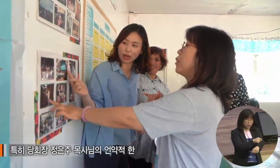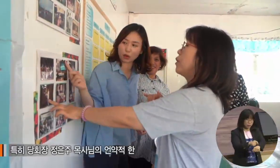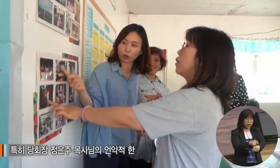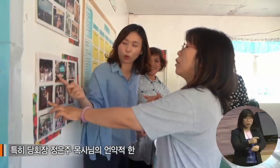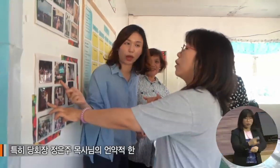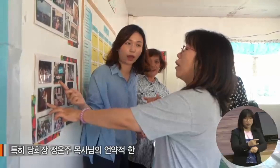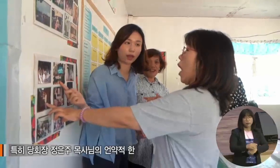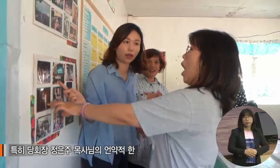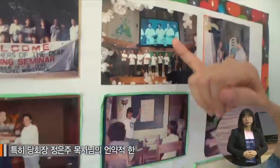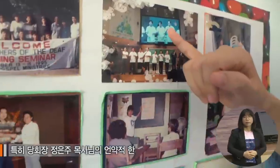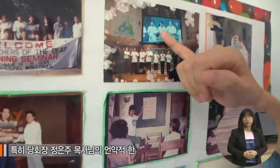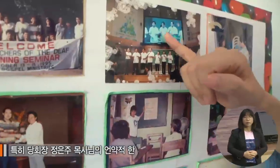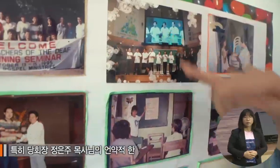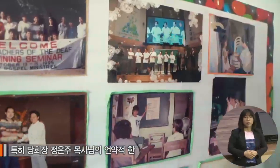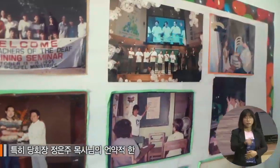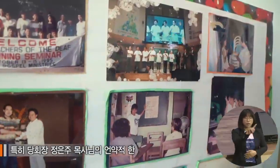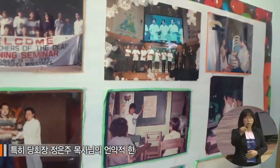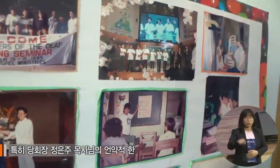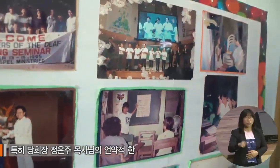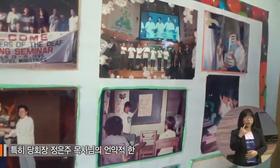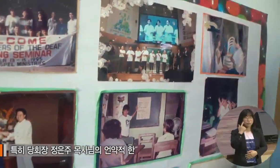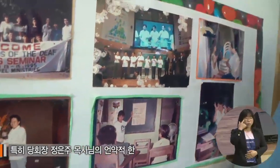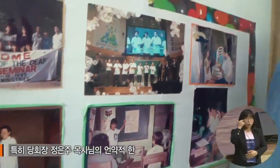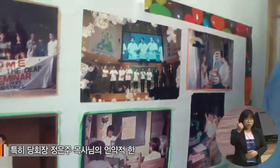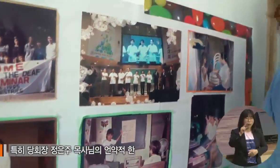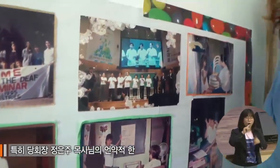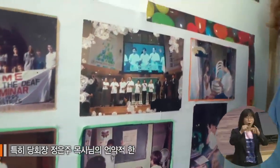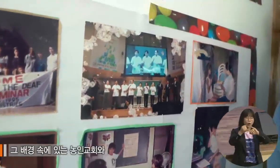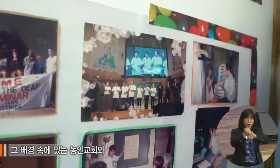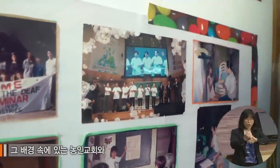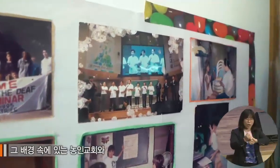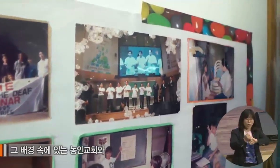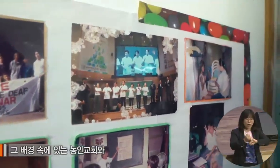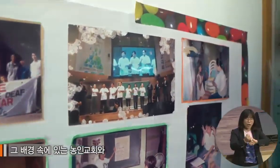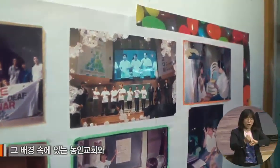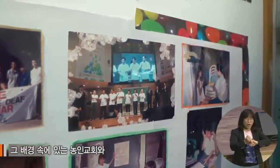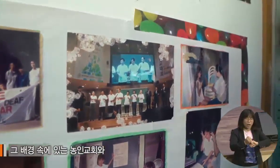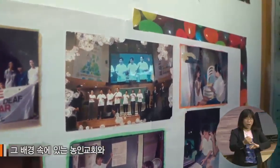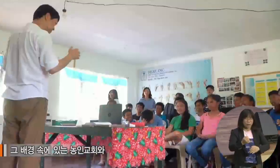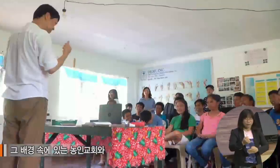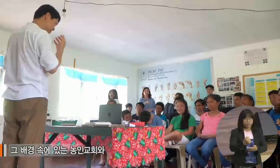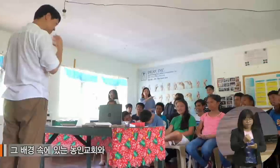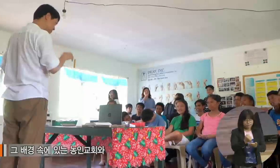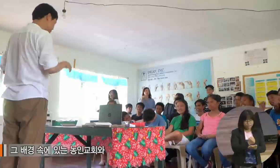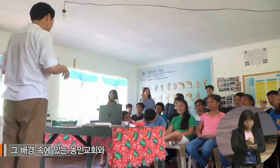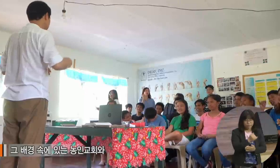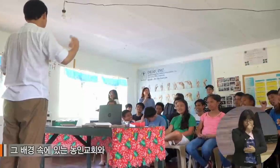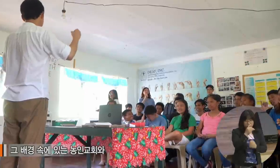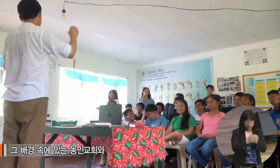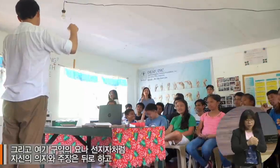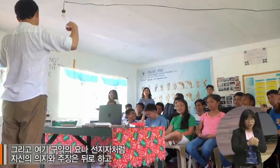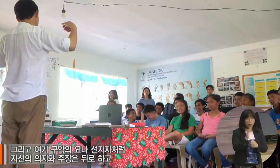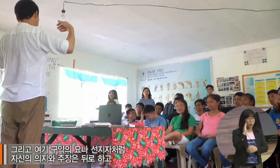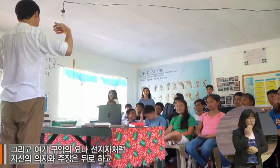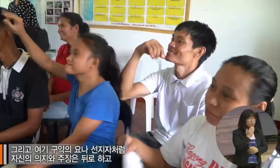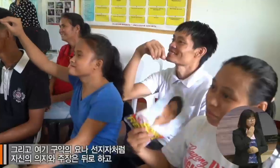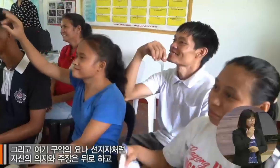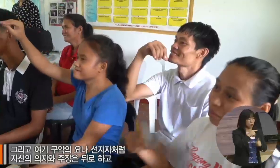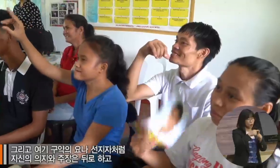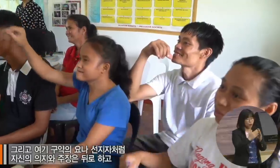특히 당회장 정은주 목사님의 언약적 한, 그 배경 속에 있는 농인교회와 그리고 여기 구약의